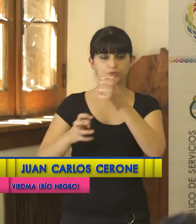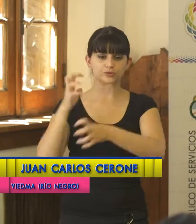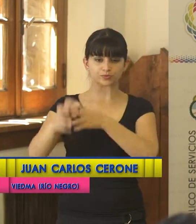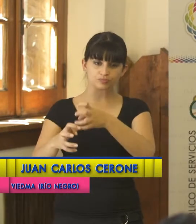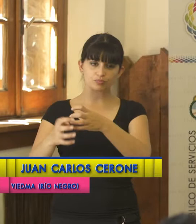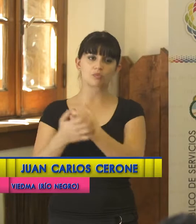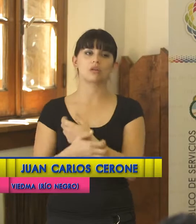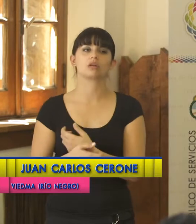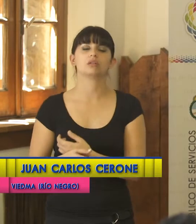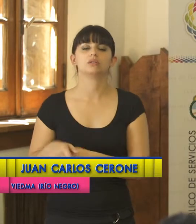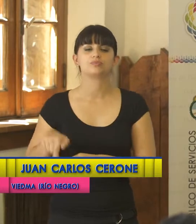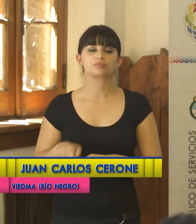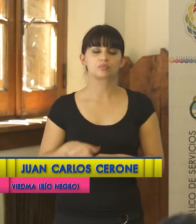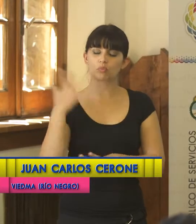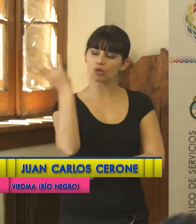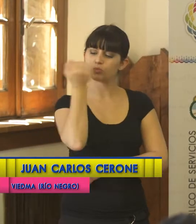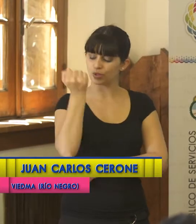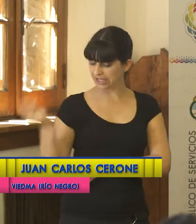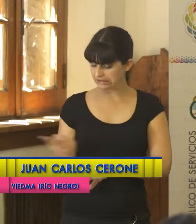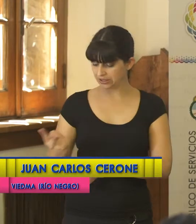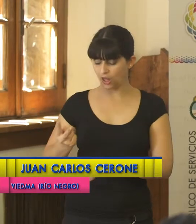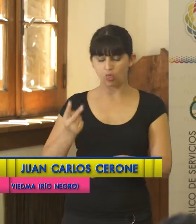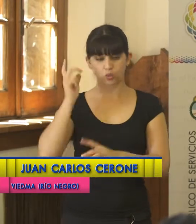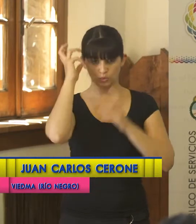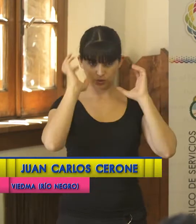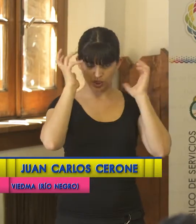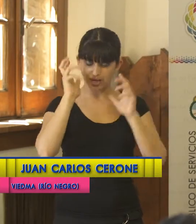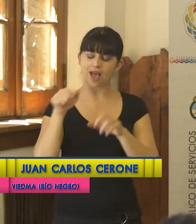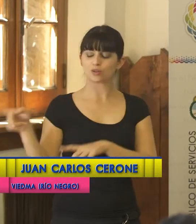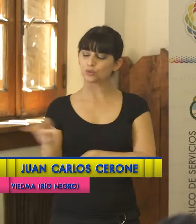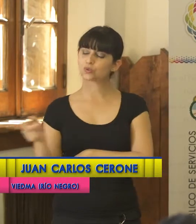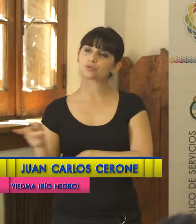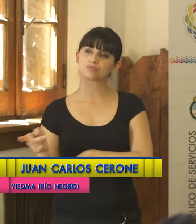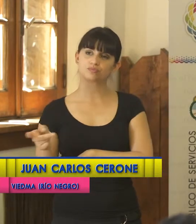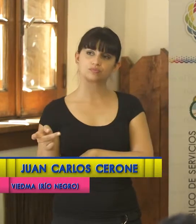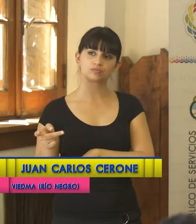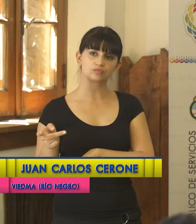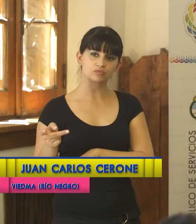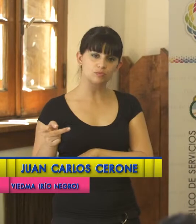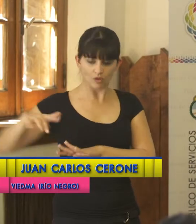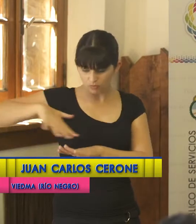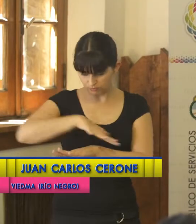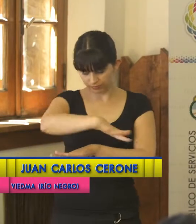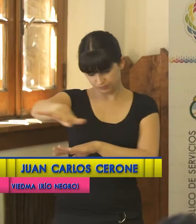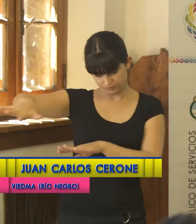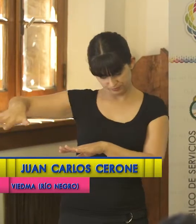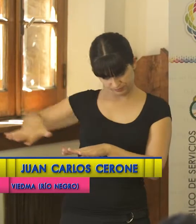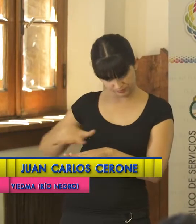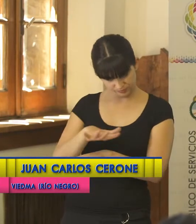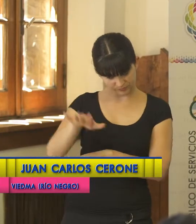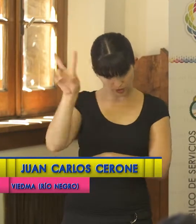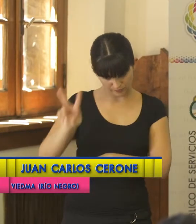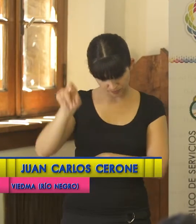funciones muy importantes porque ambas radios no solamente llegan dentro de lo local dentro del área